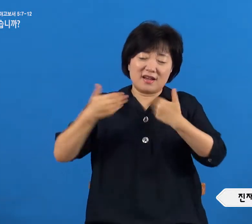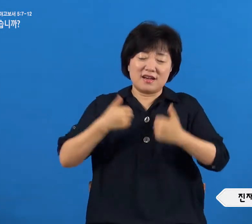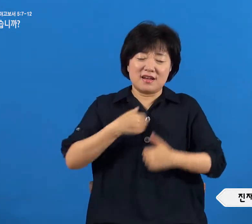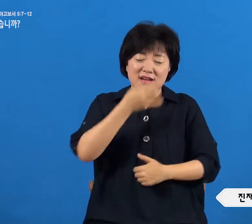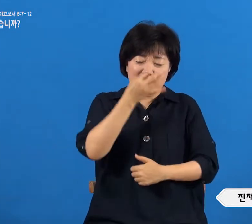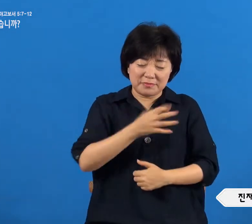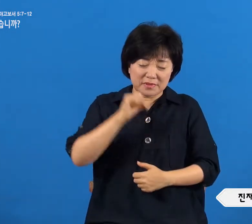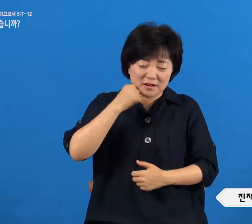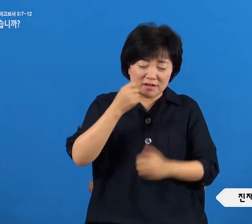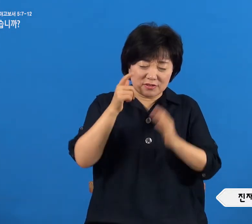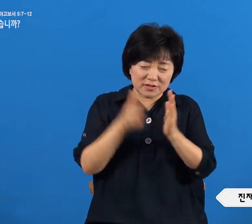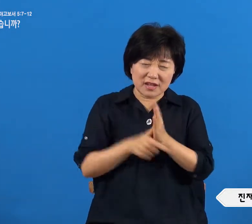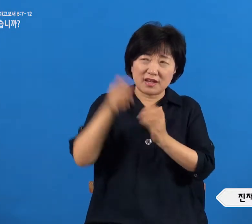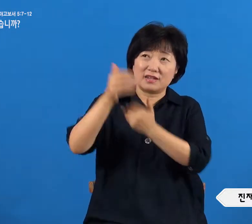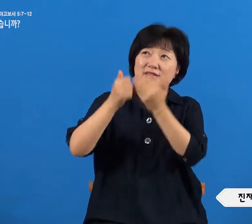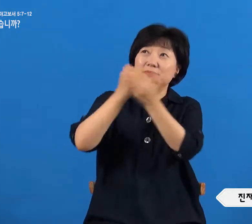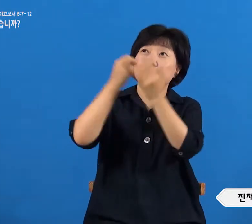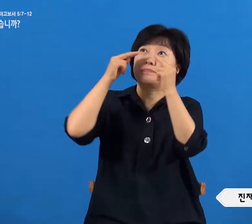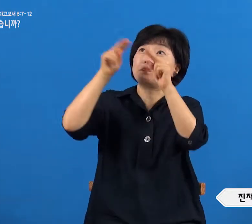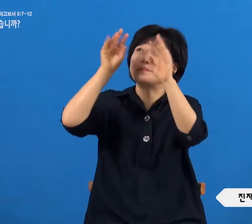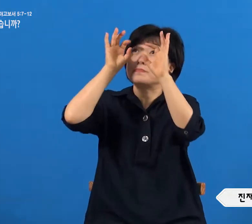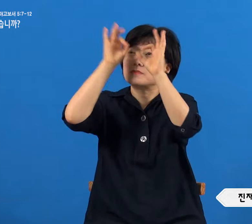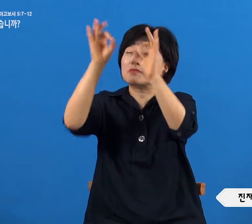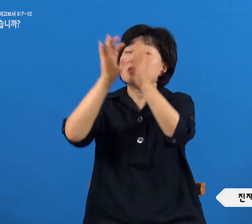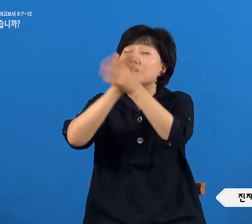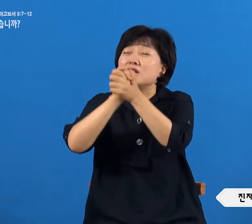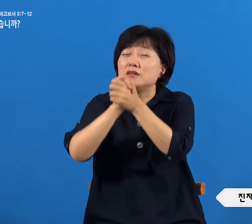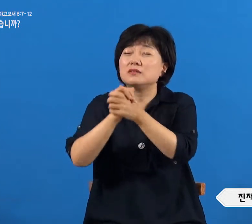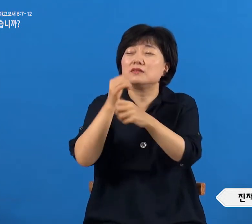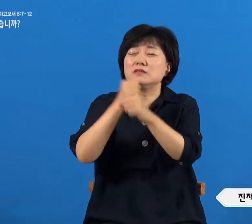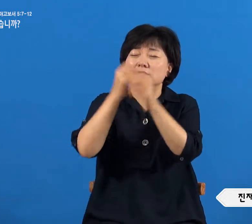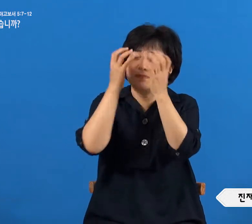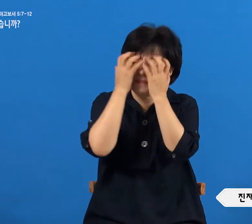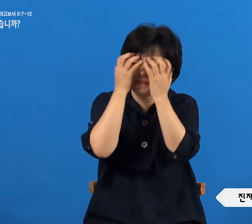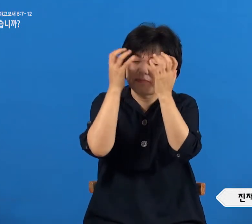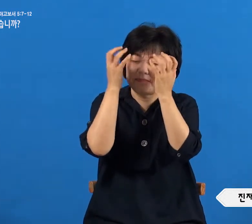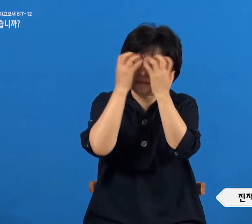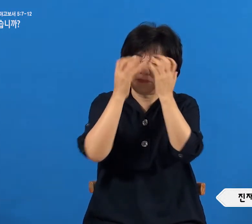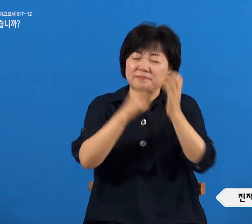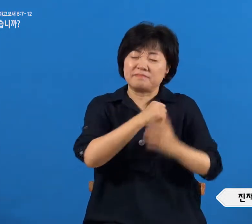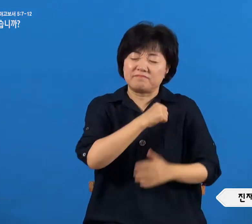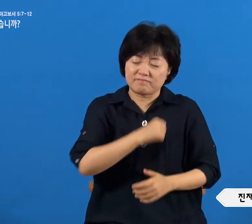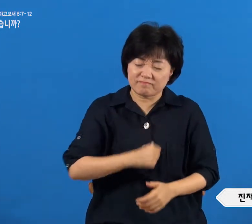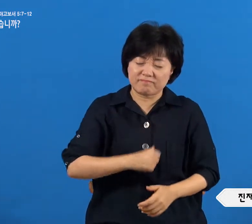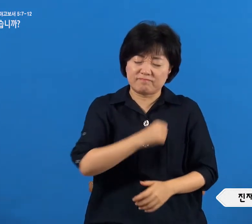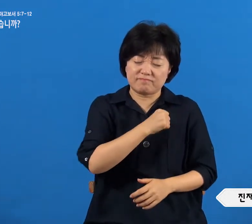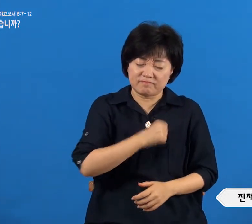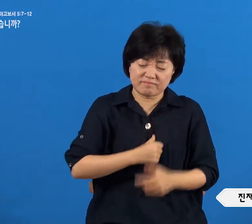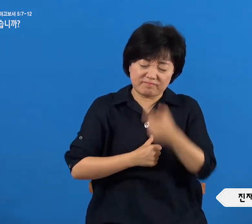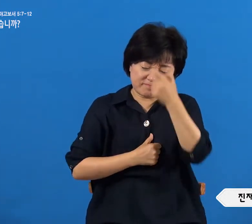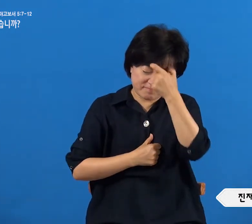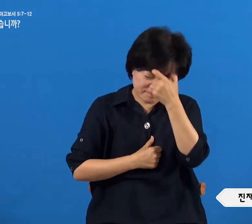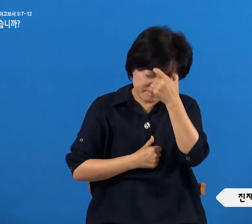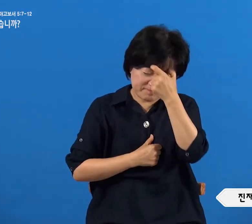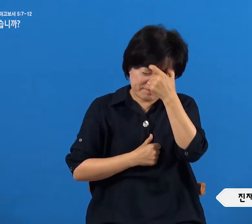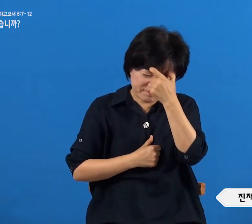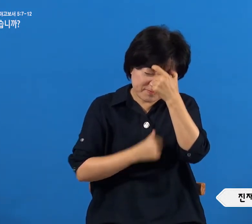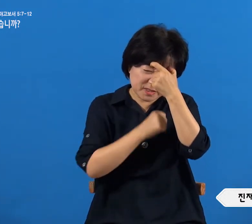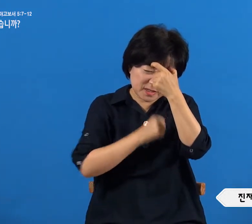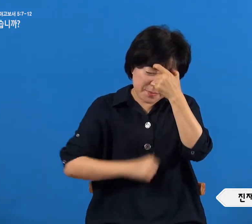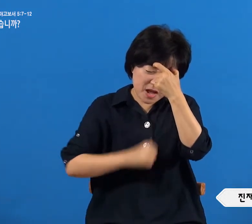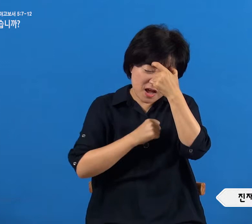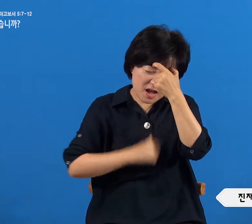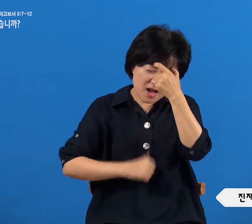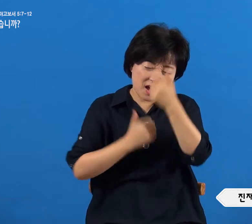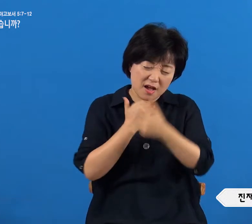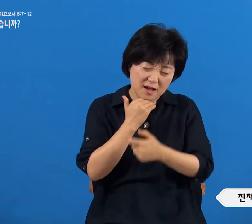하나님을 바라봅니다. 그 고난의 시간을 지납니다. 인내합니다. 기도 가운데 참습니다. 그때